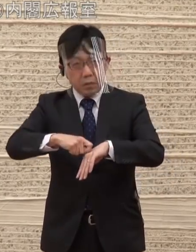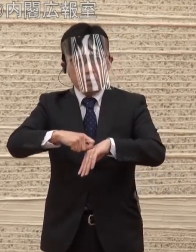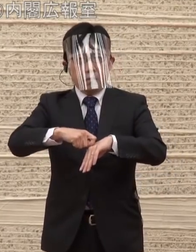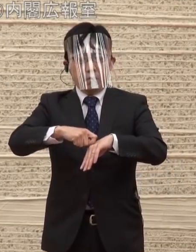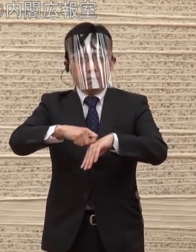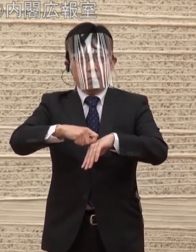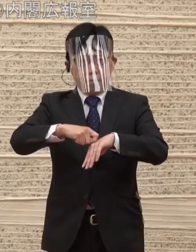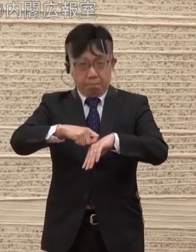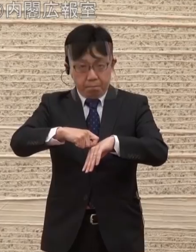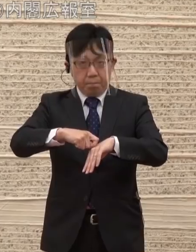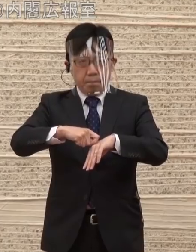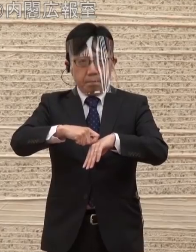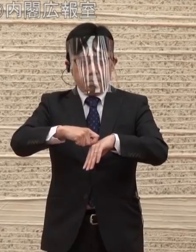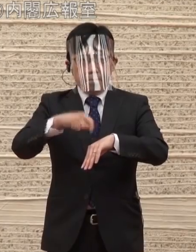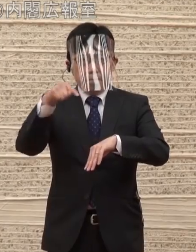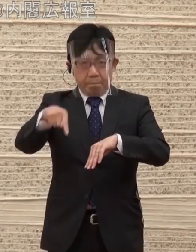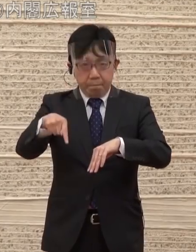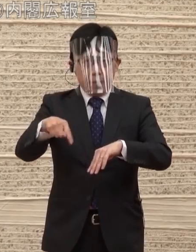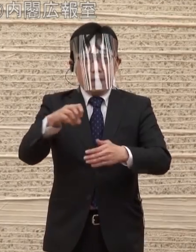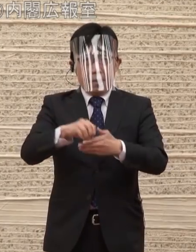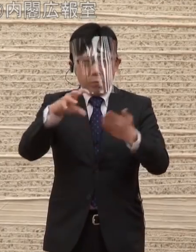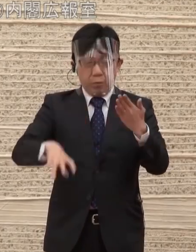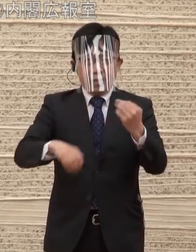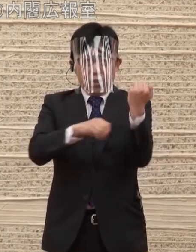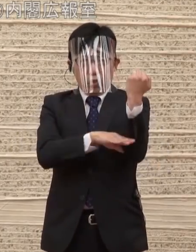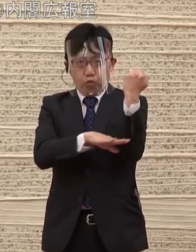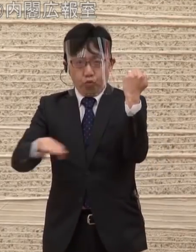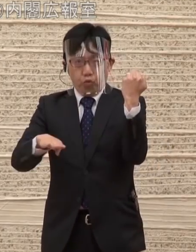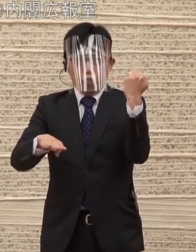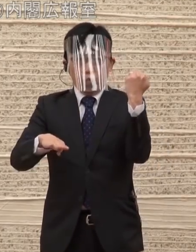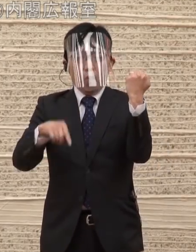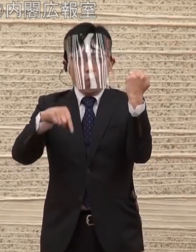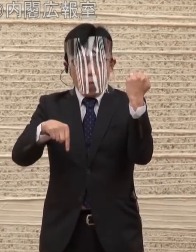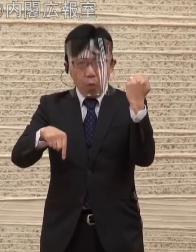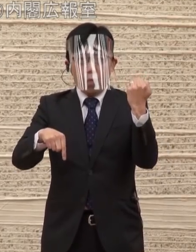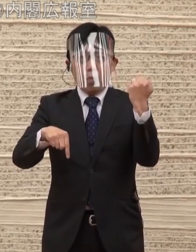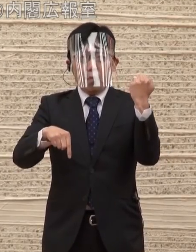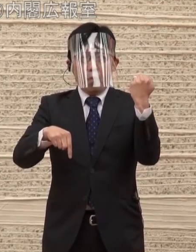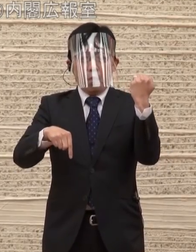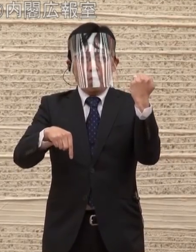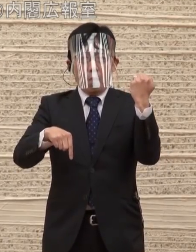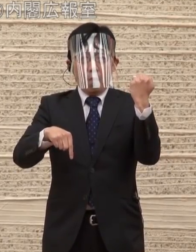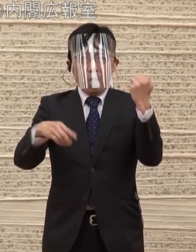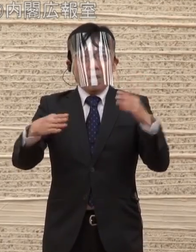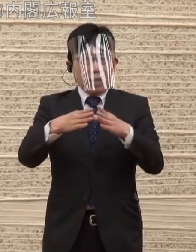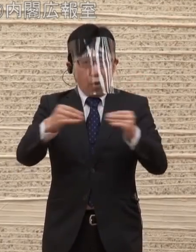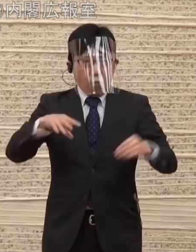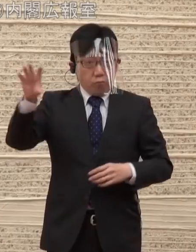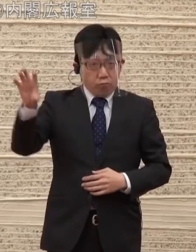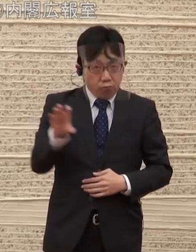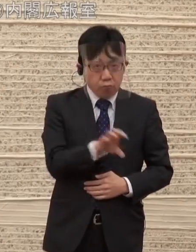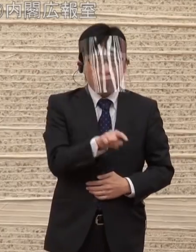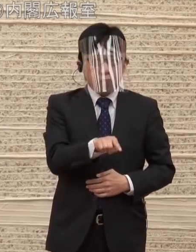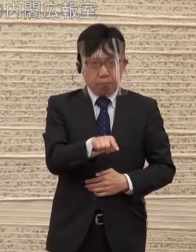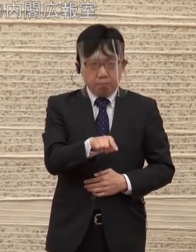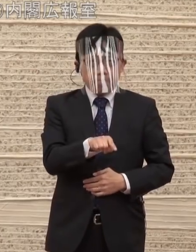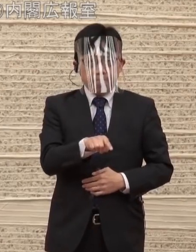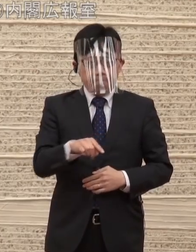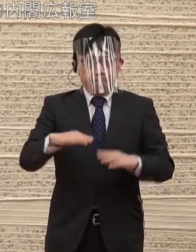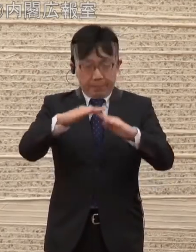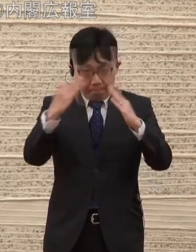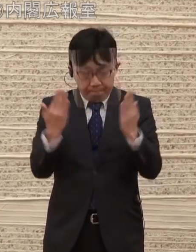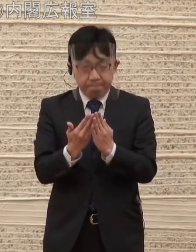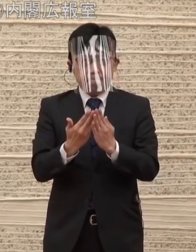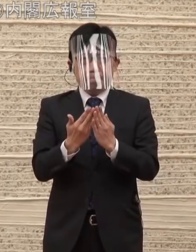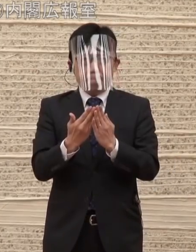回答基準を全国的にこの基準をクリアしたと判断